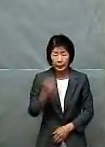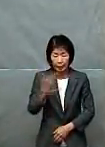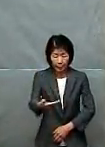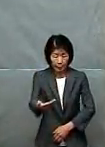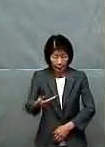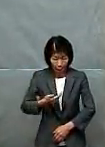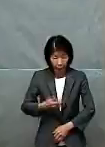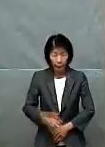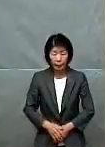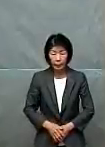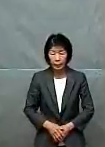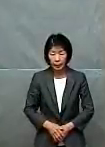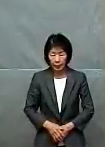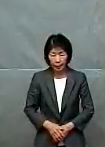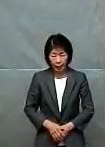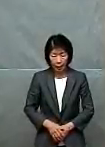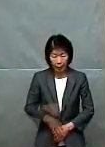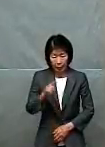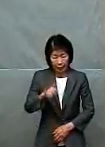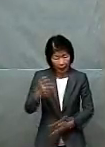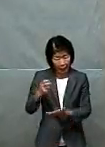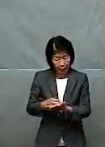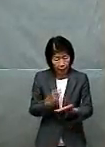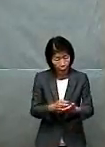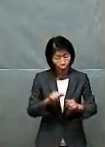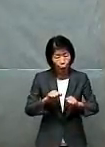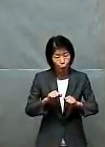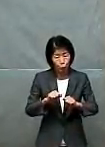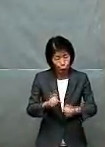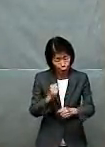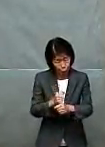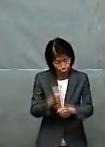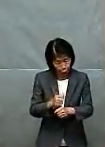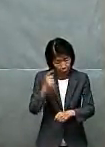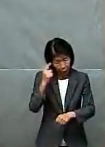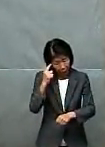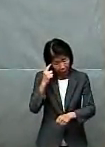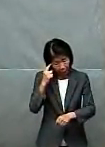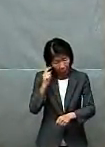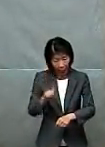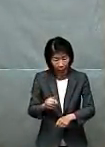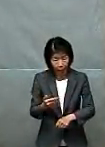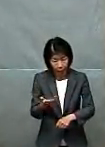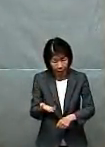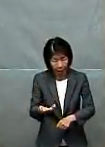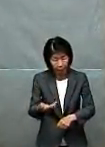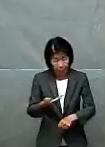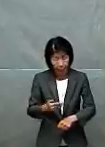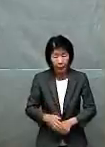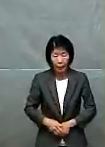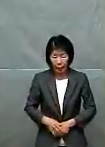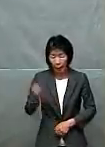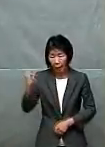そういった内規を作る考えもあるということですか。 もちろん 規定を作るよう、 はい、やっぱり